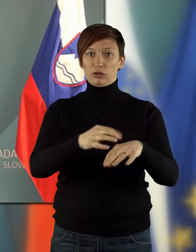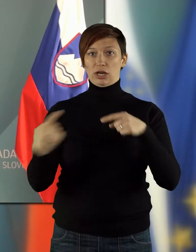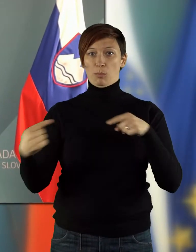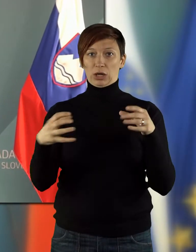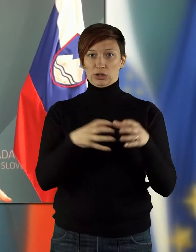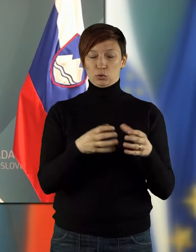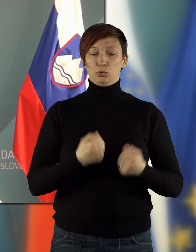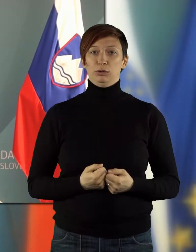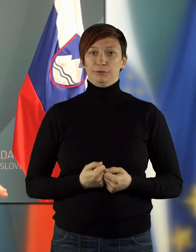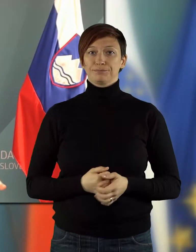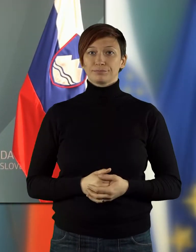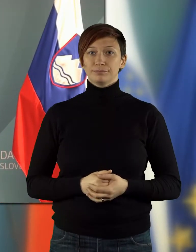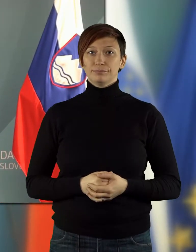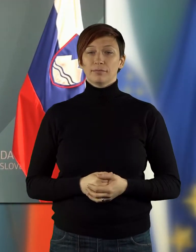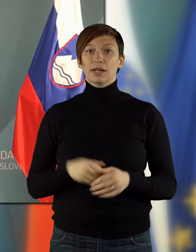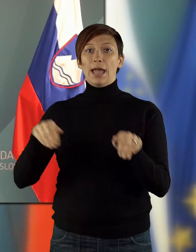Kozlovič.